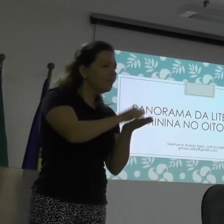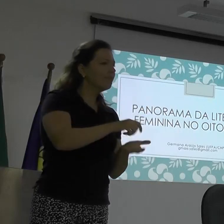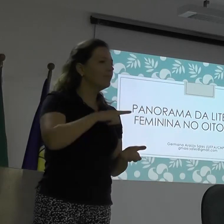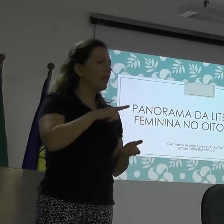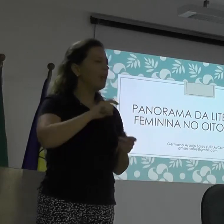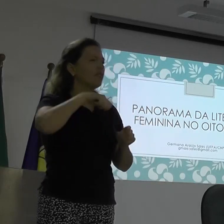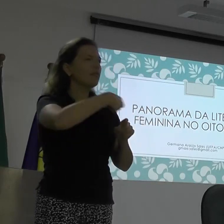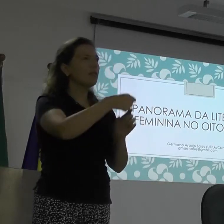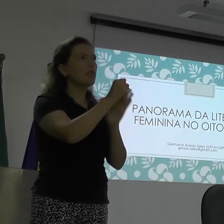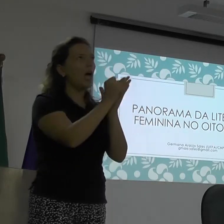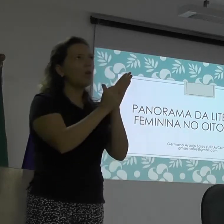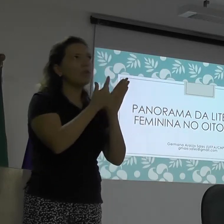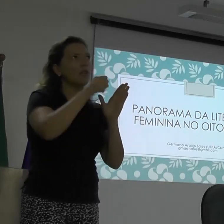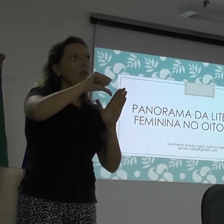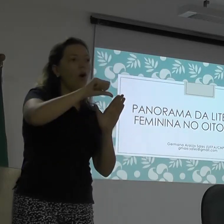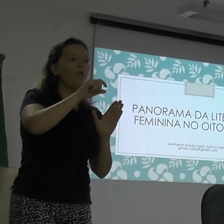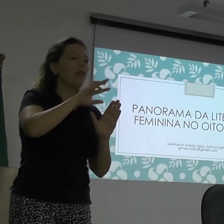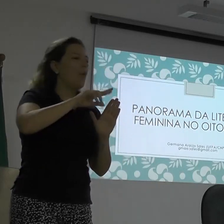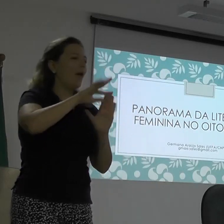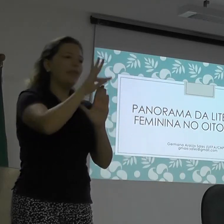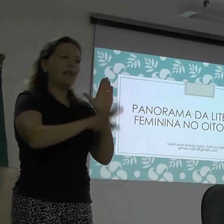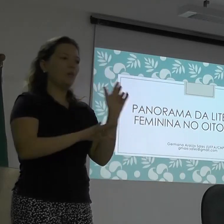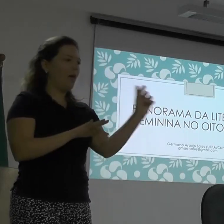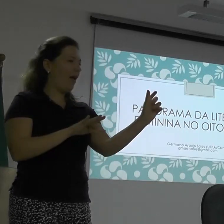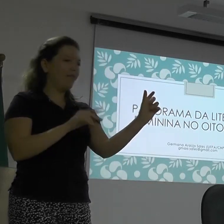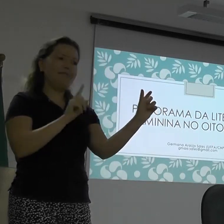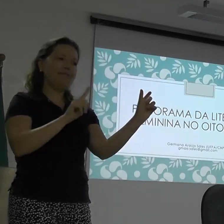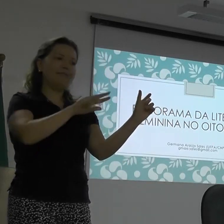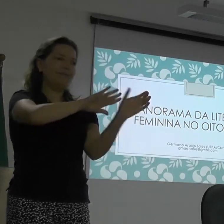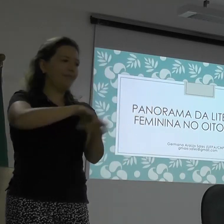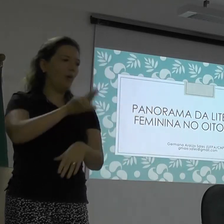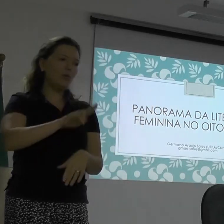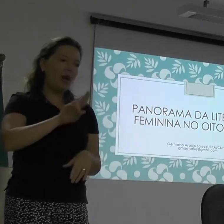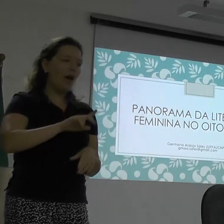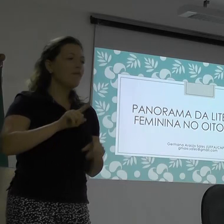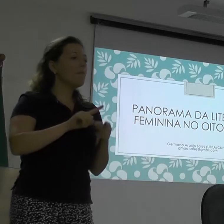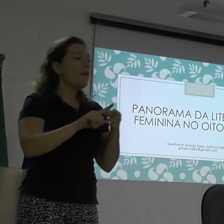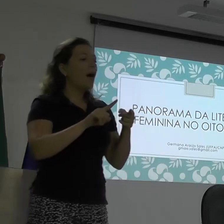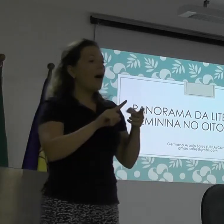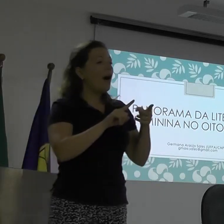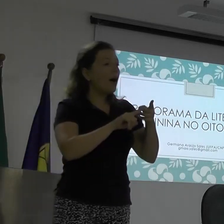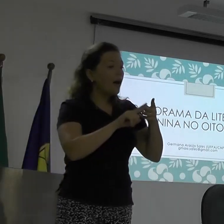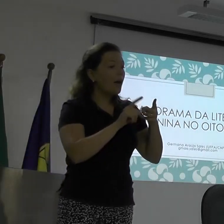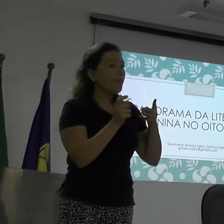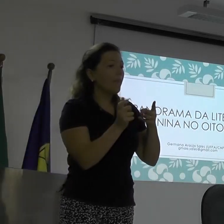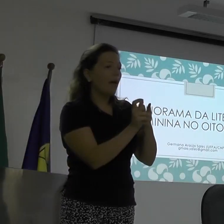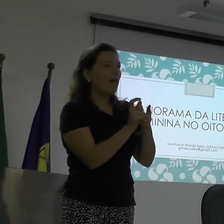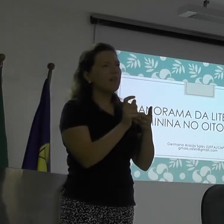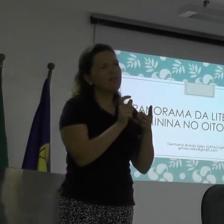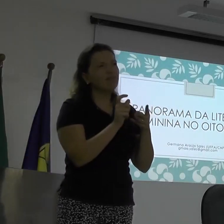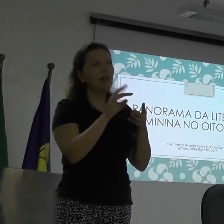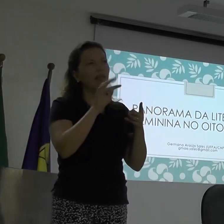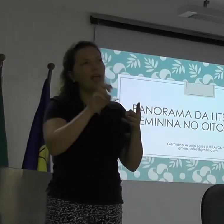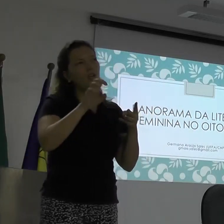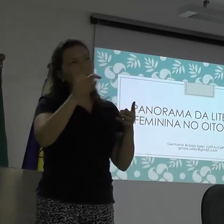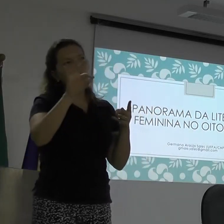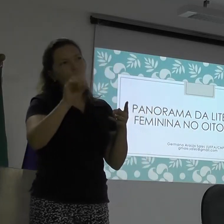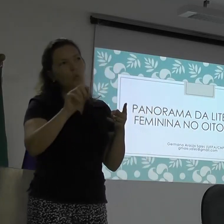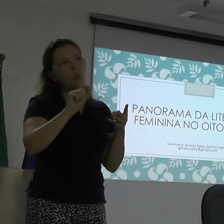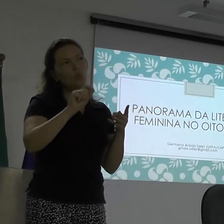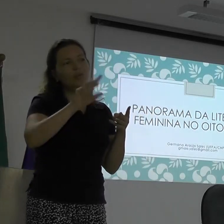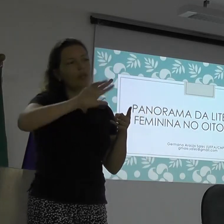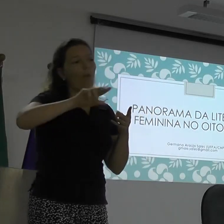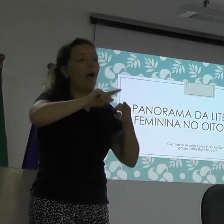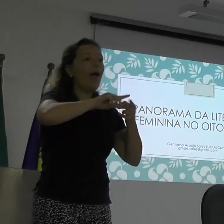XIX a palavra texto não era usual, mas assim, a gente chama de texto, registros de